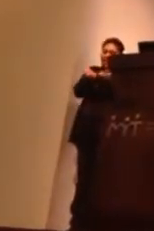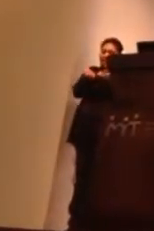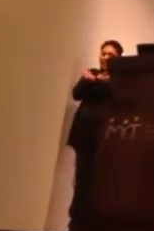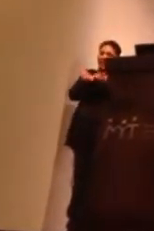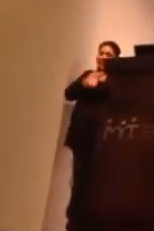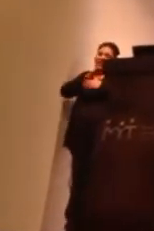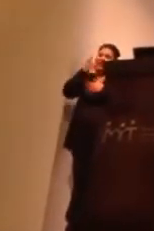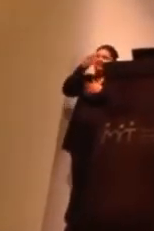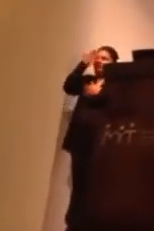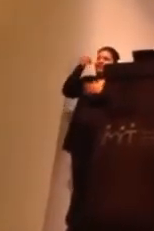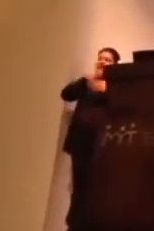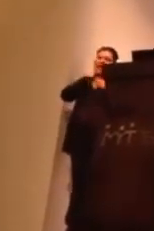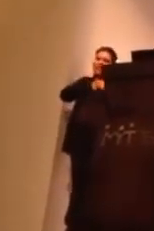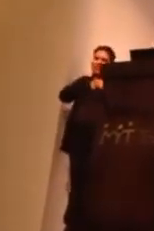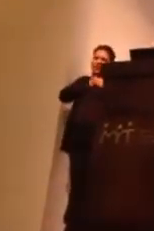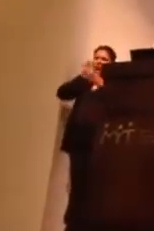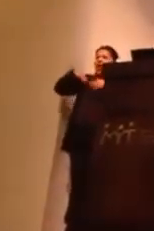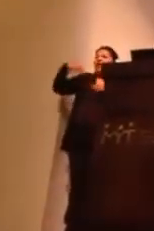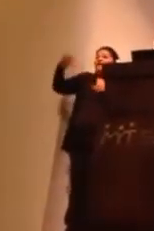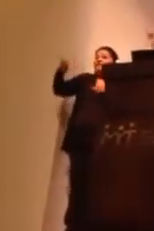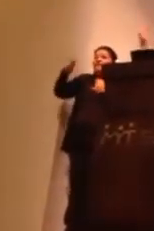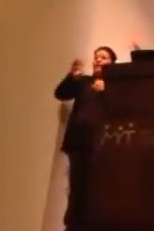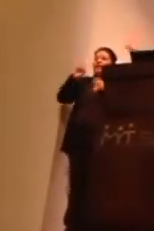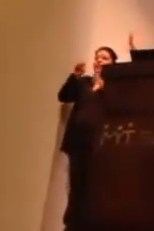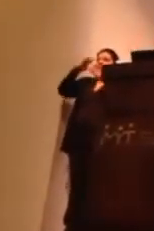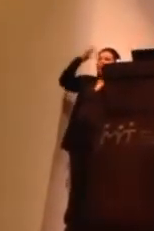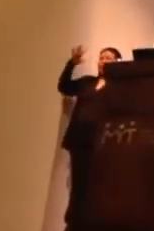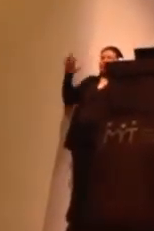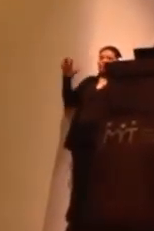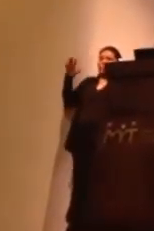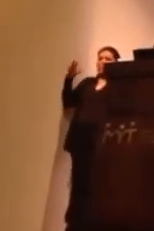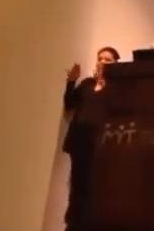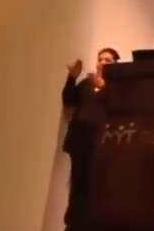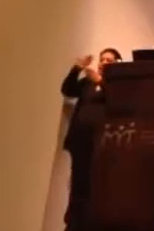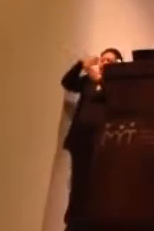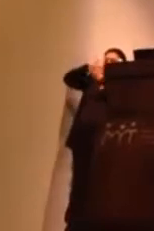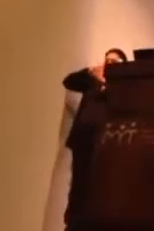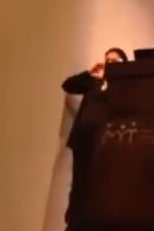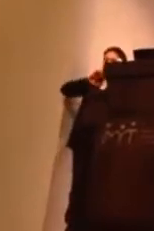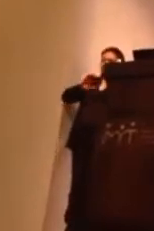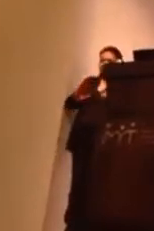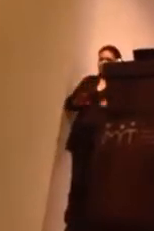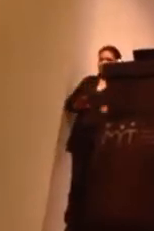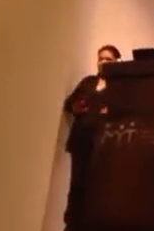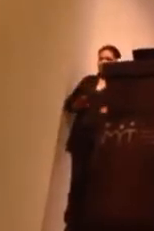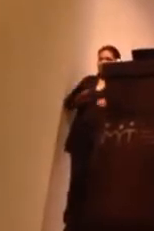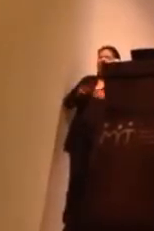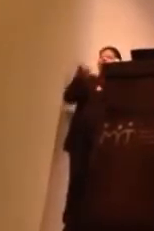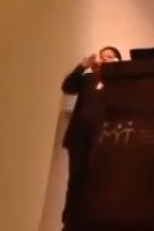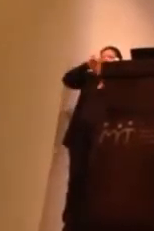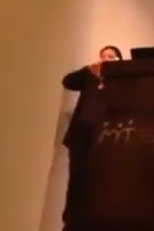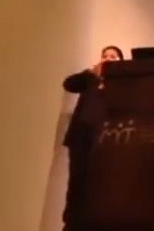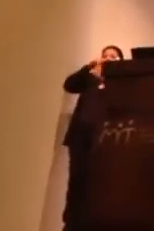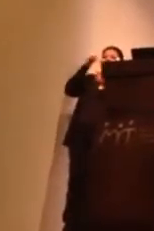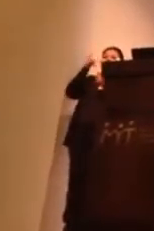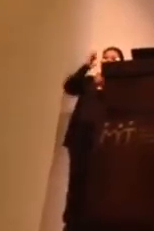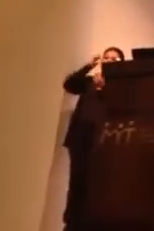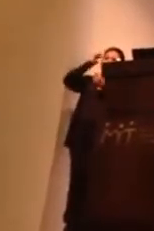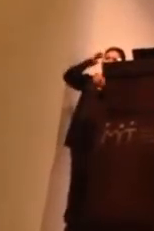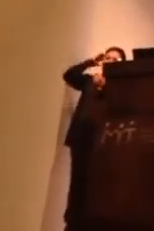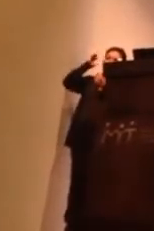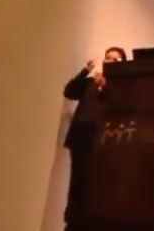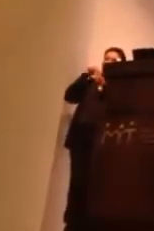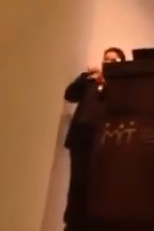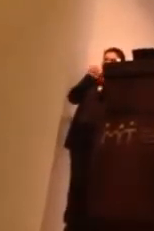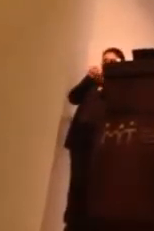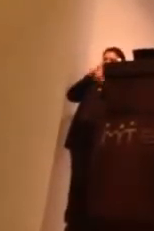hay un estímulo para afuera o un estímulo del aire, entra en tu cuerpo y va hacia la zona límbica, que es donde están nuestras